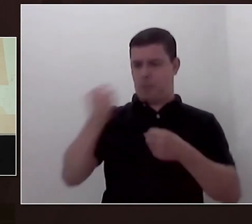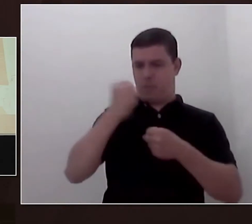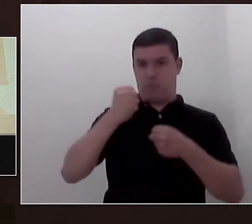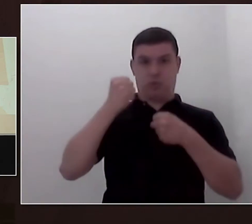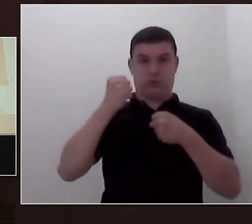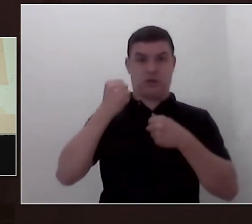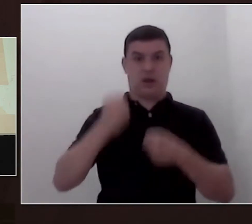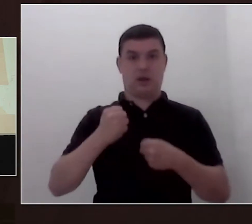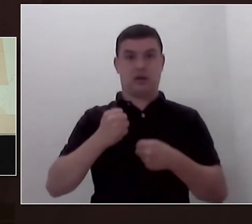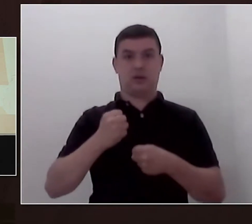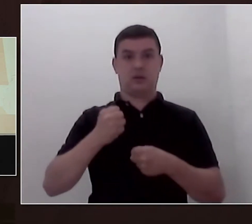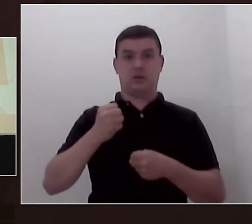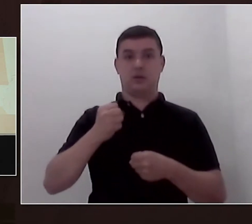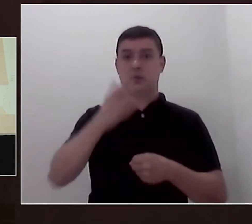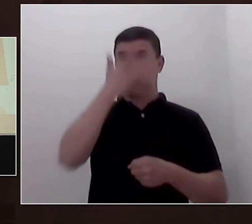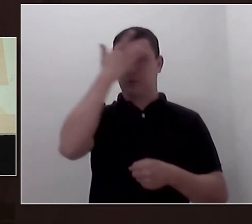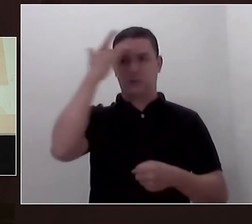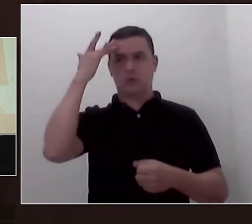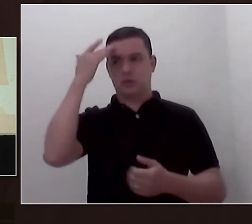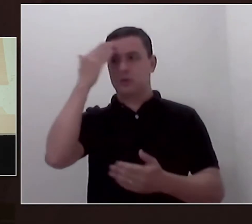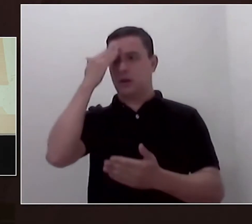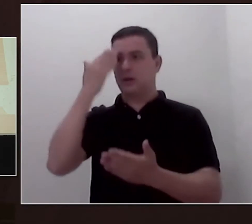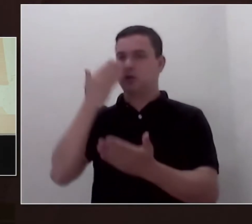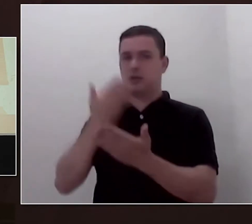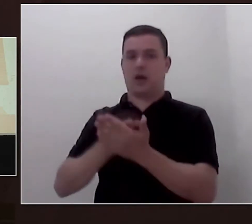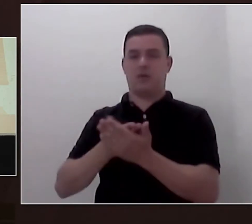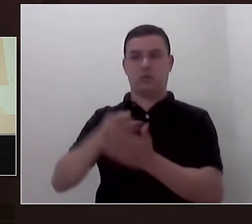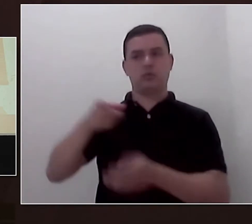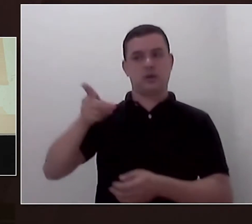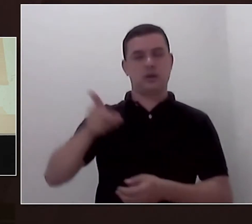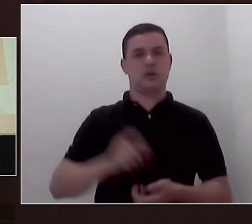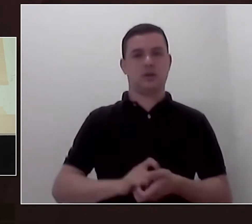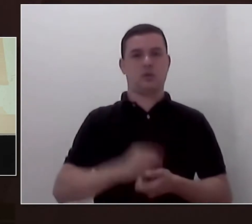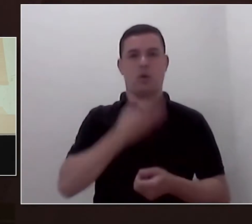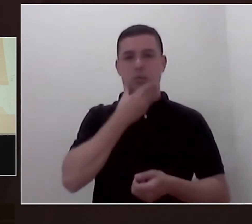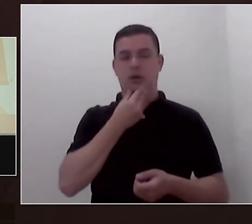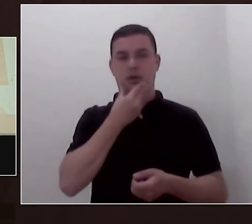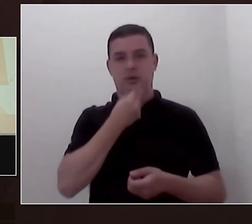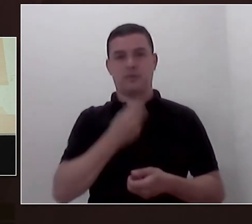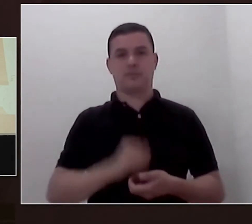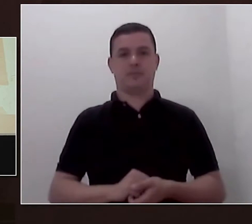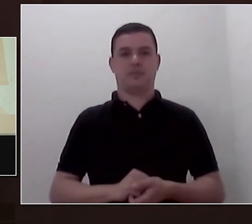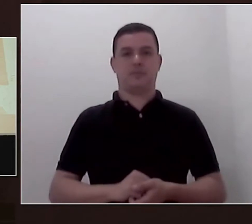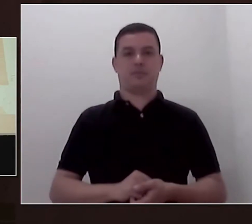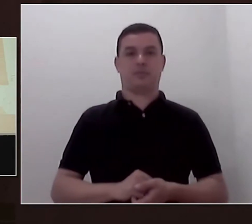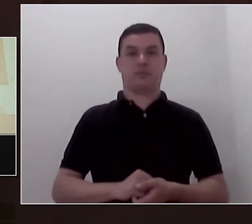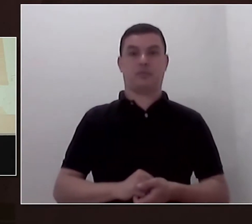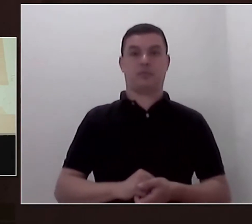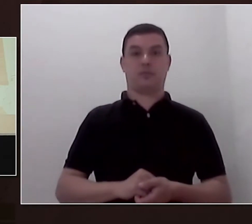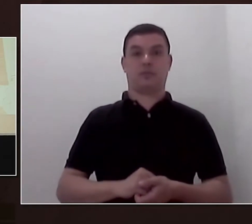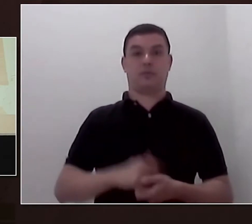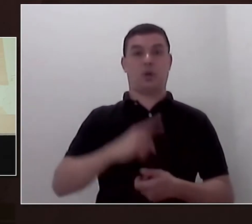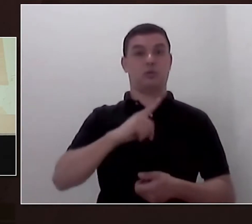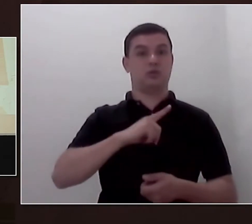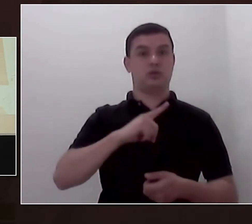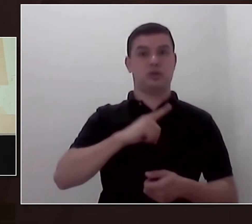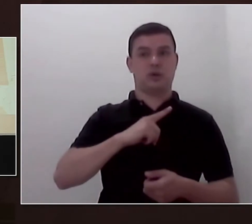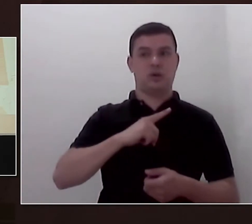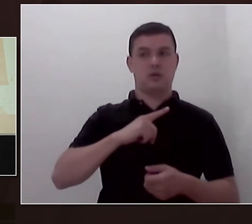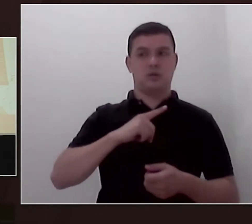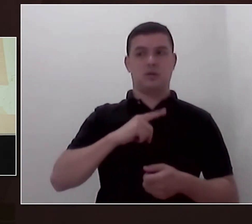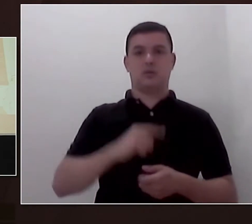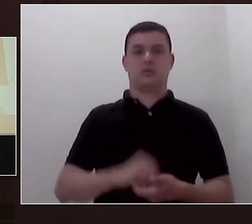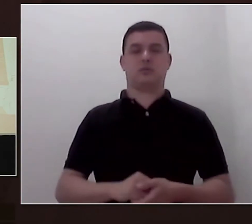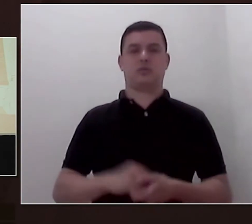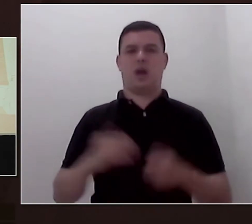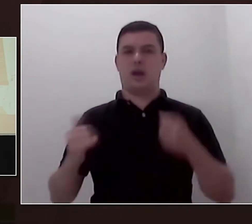Aderiam a ele porque havia muito os iludia com